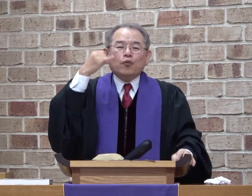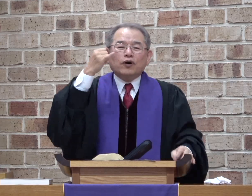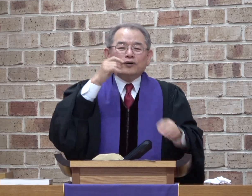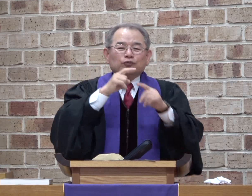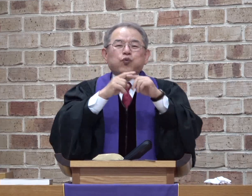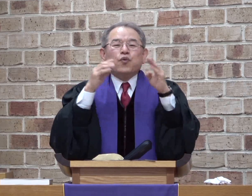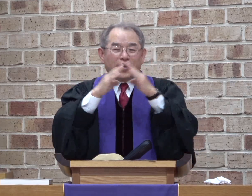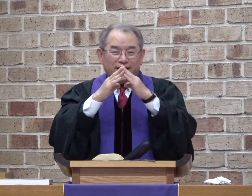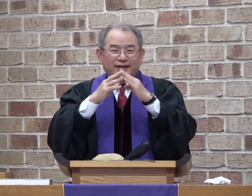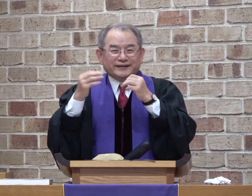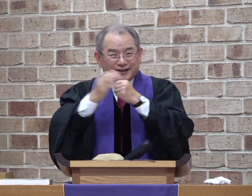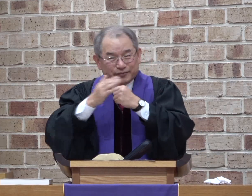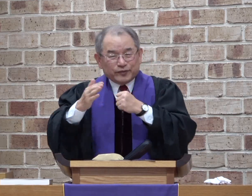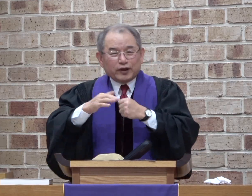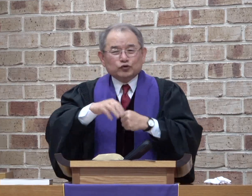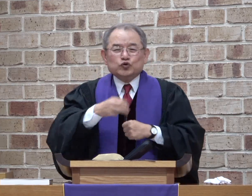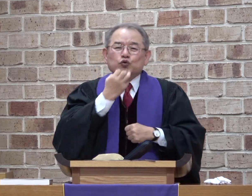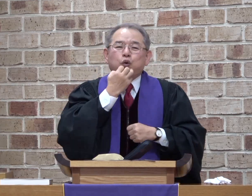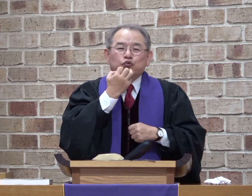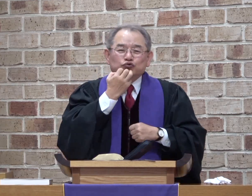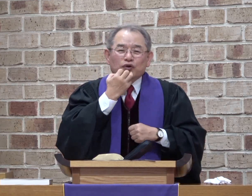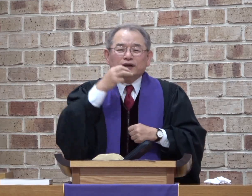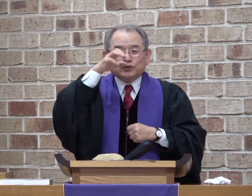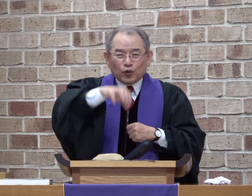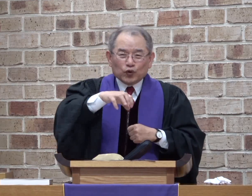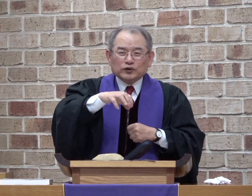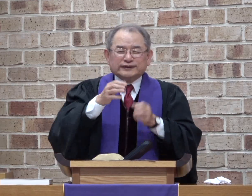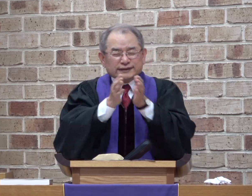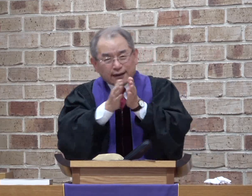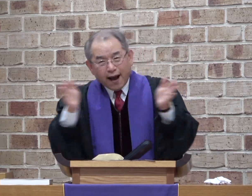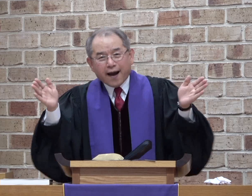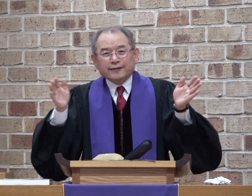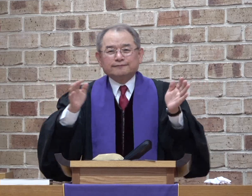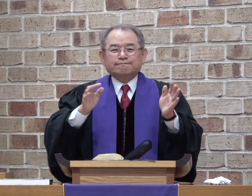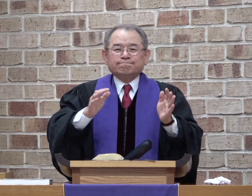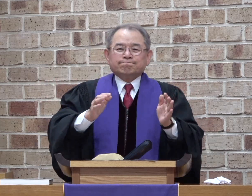농아감리교회의 어머니 교회입니다. 서울에서 시작하여